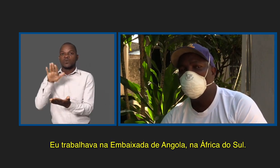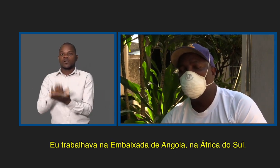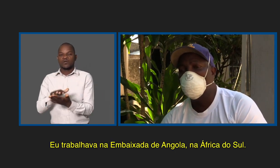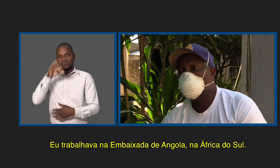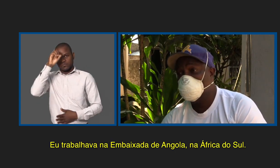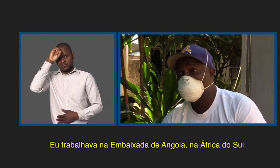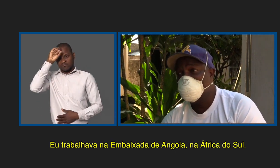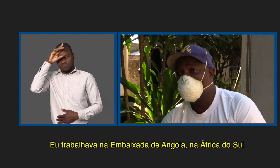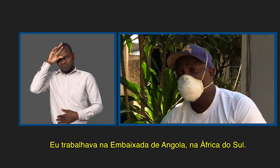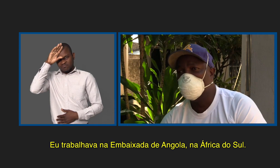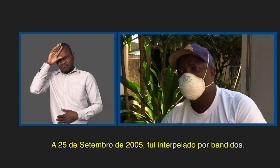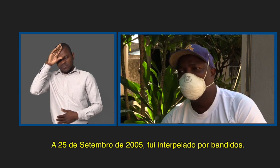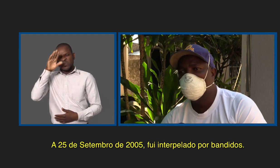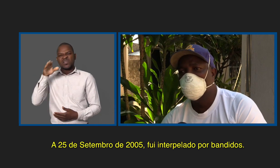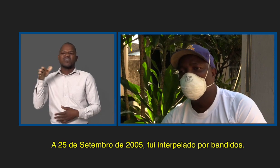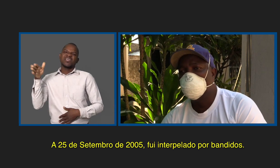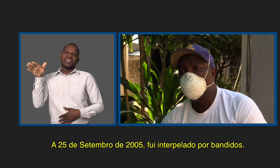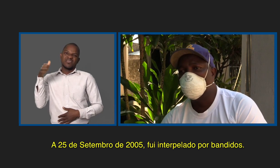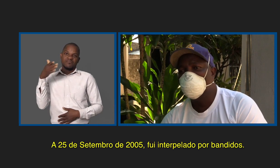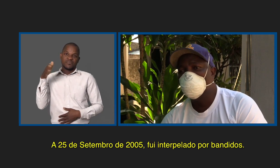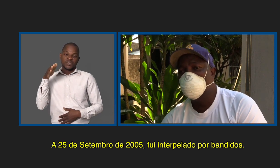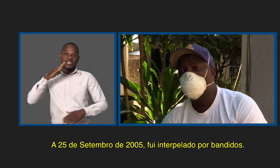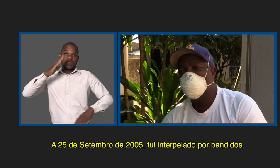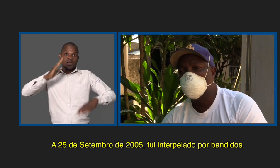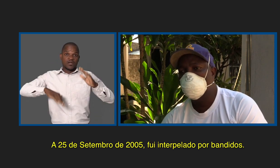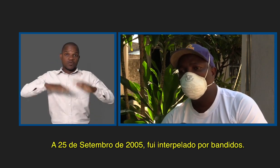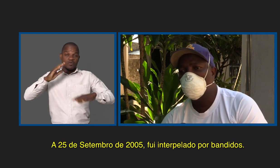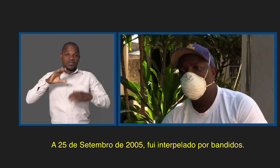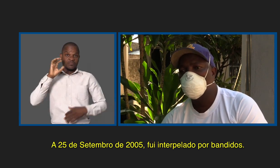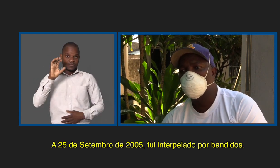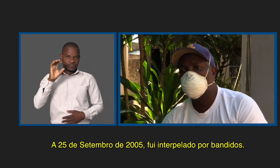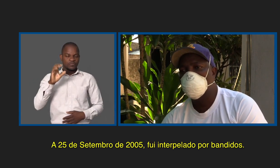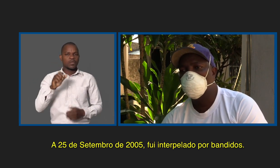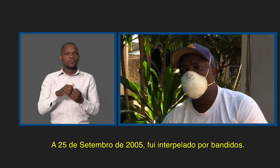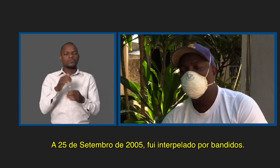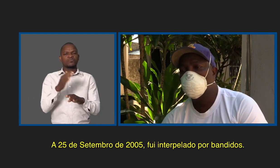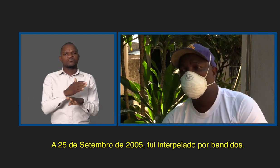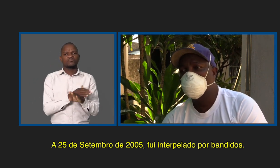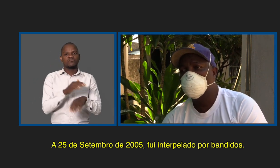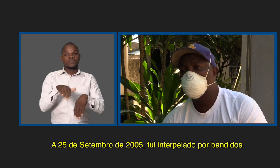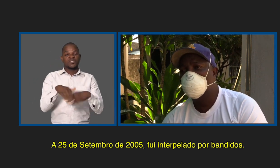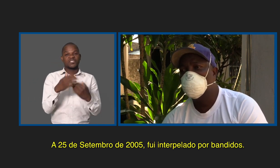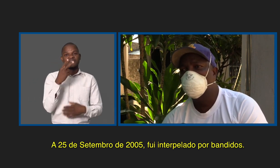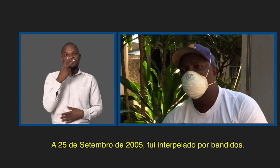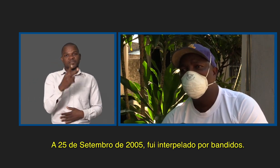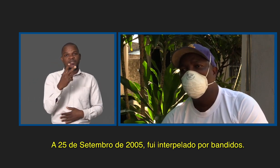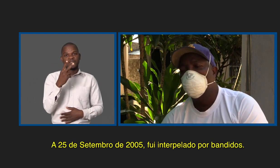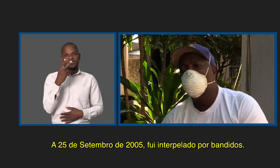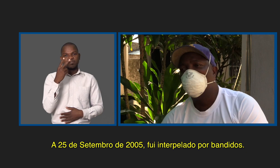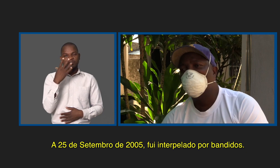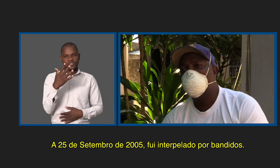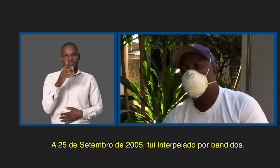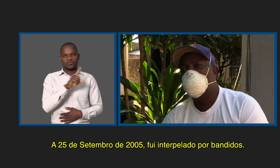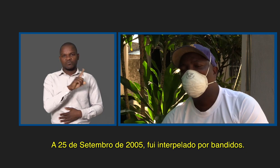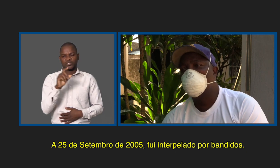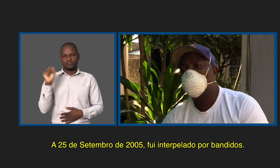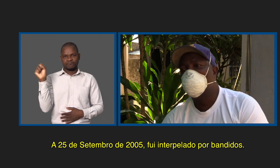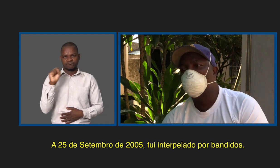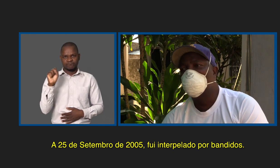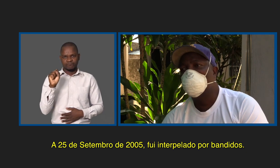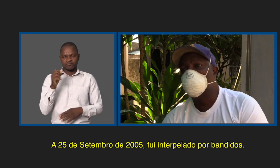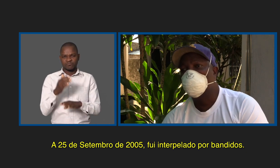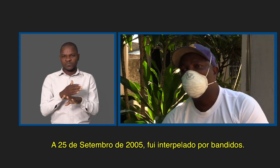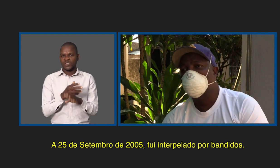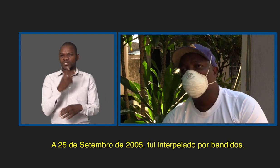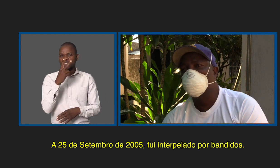na Embaixada de Angola. Então, no dia 25 de setembro de 2005 fui interpelado